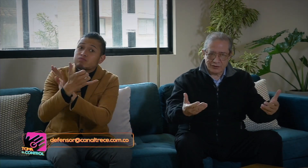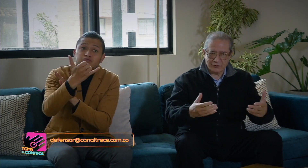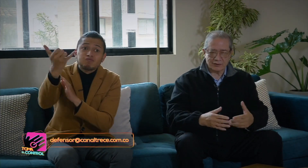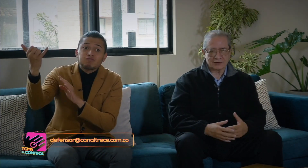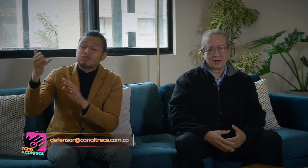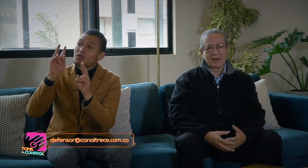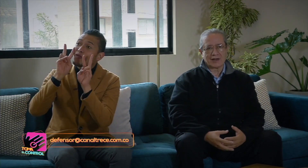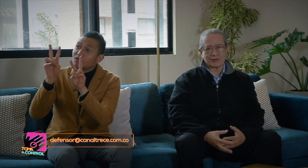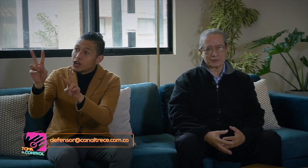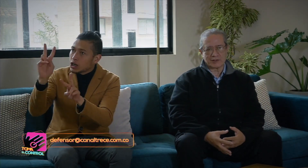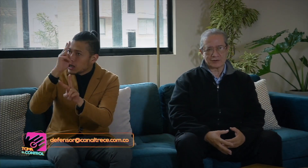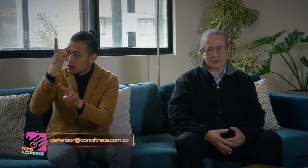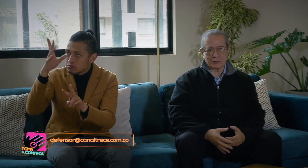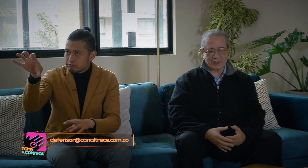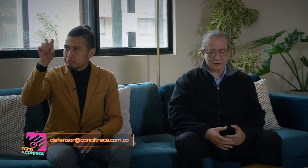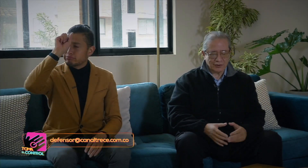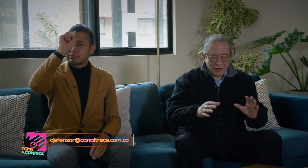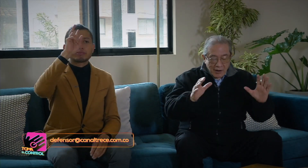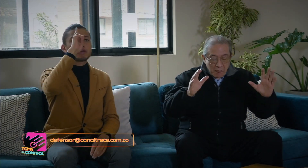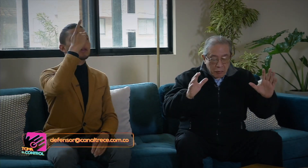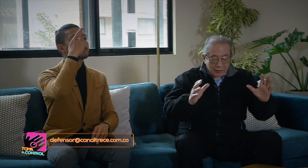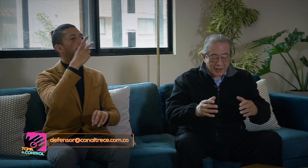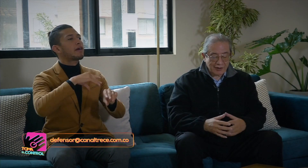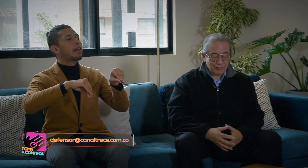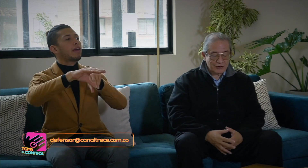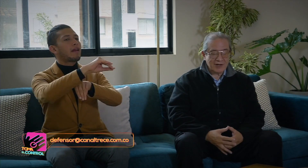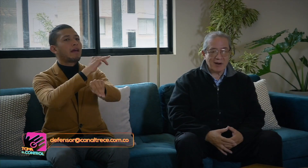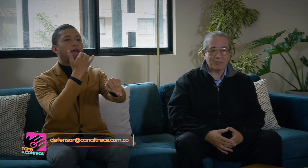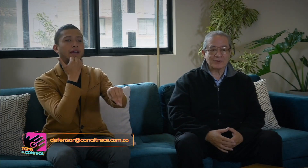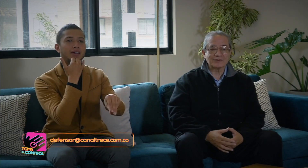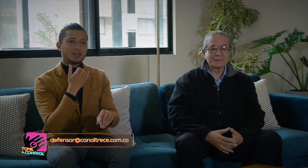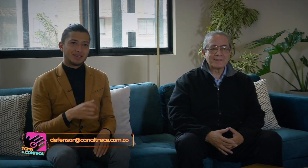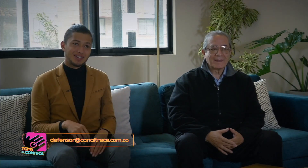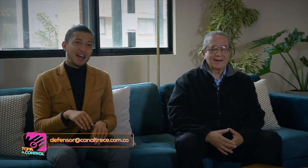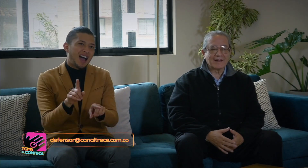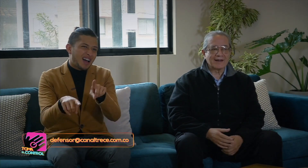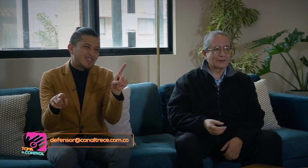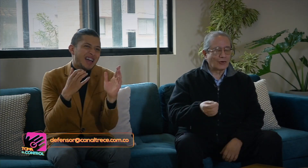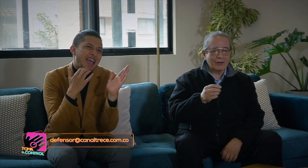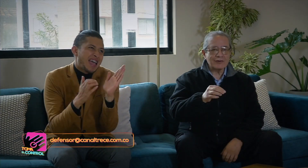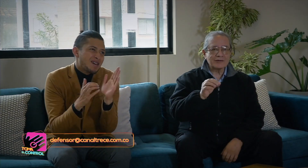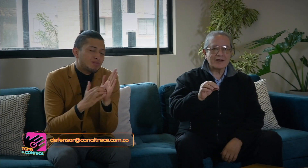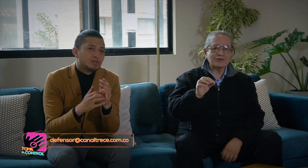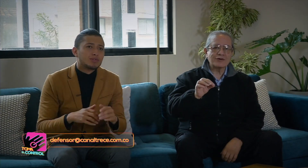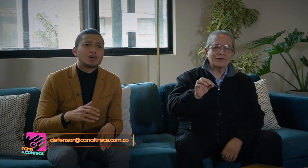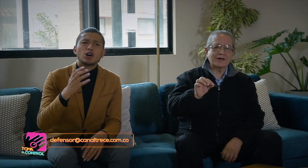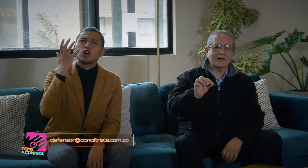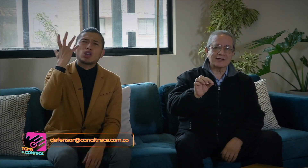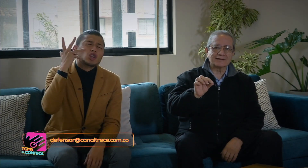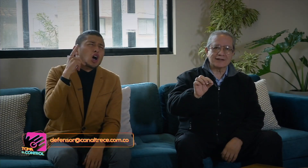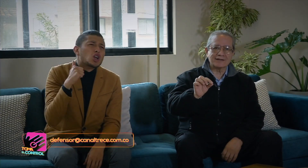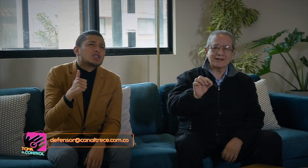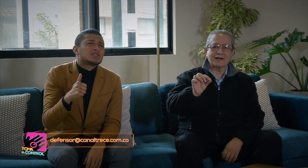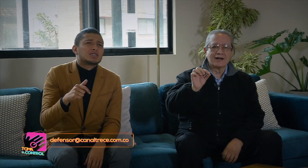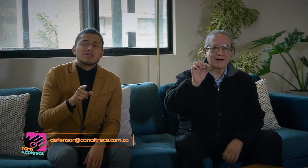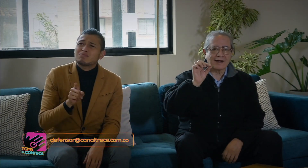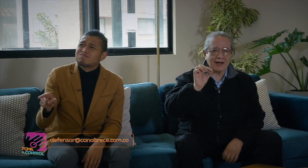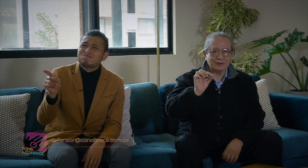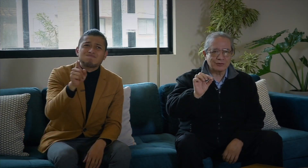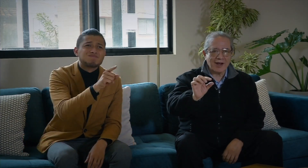ven los errores en los medios de comunicación. Por dar algunos ejemplos, todos los días oigo que se